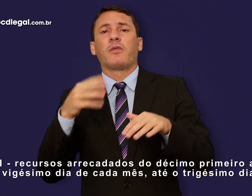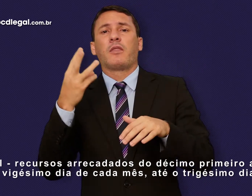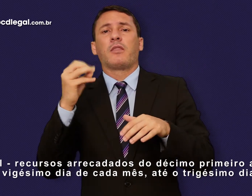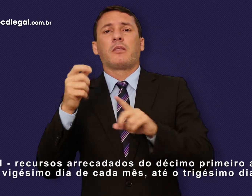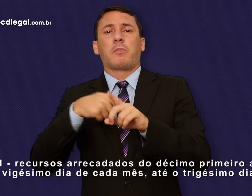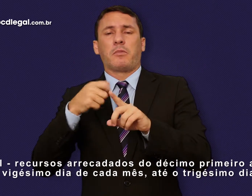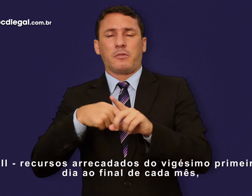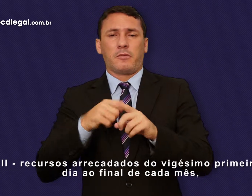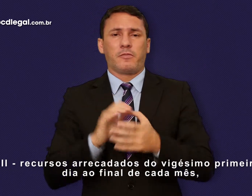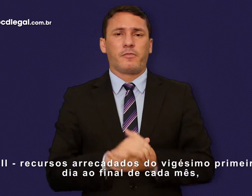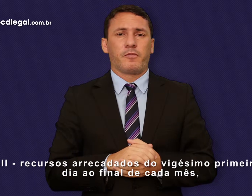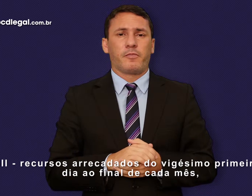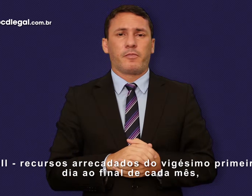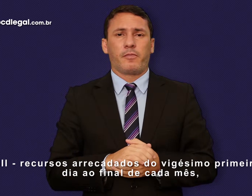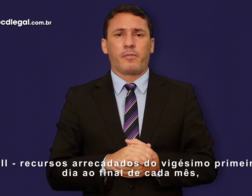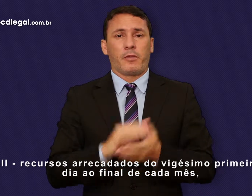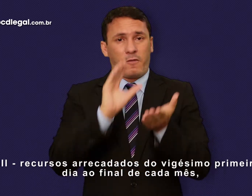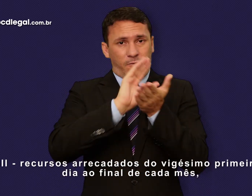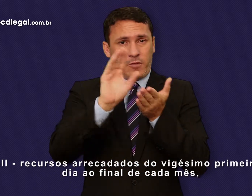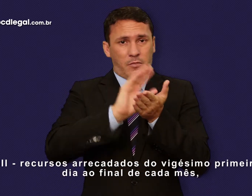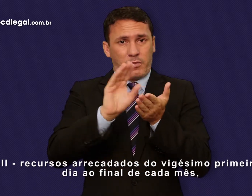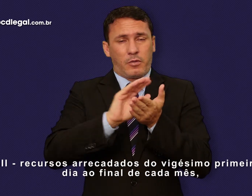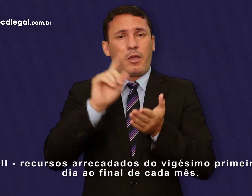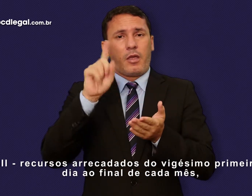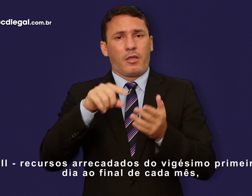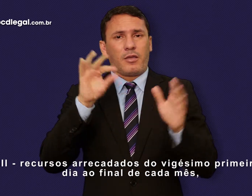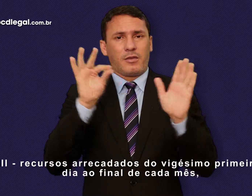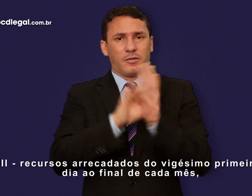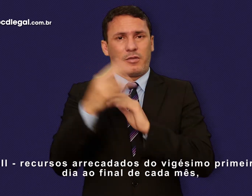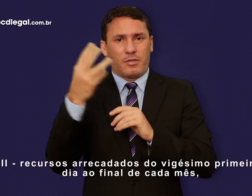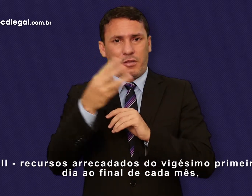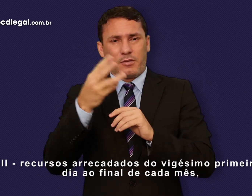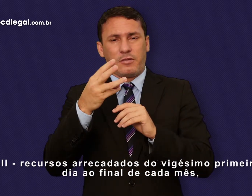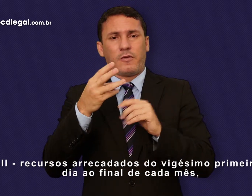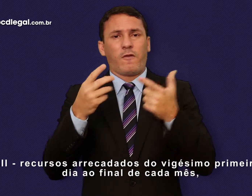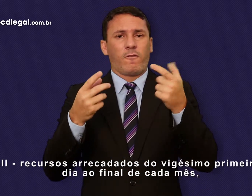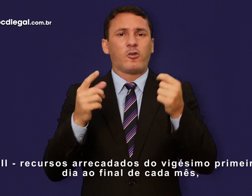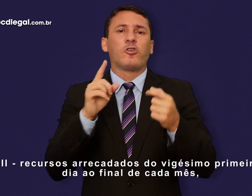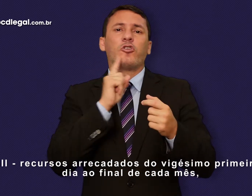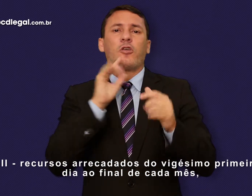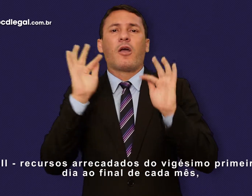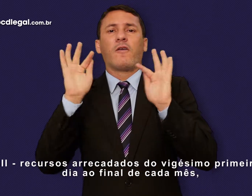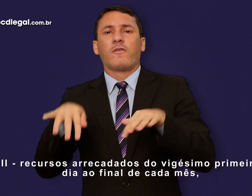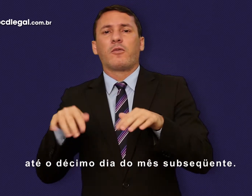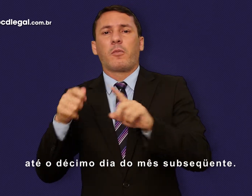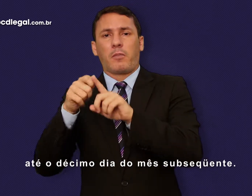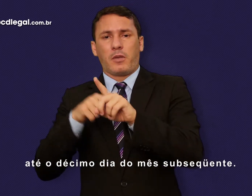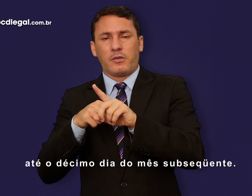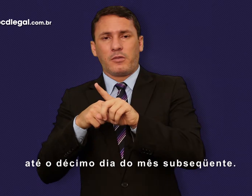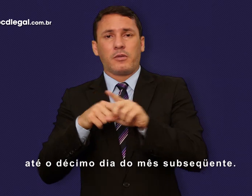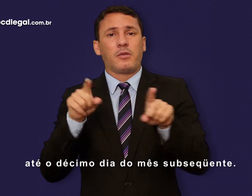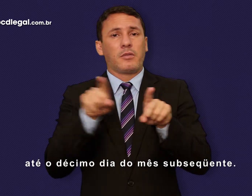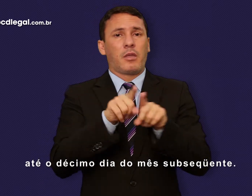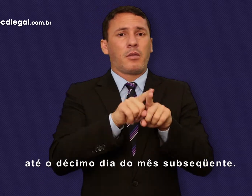30º dia. Inciso 3. Recursos arrecadados do 21º dia ao final de cada mês até o 10º dia do